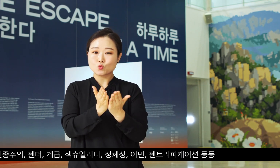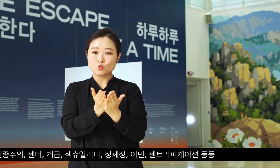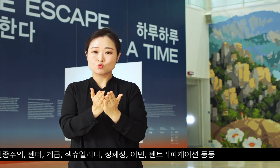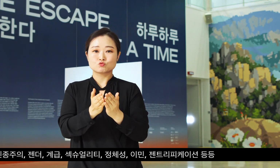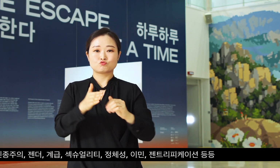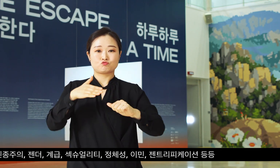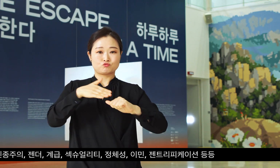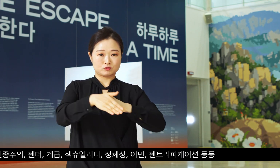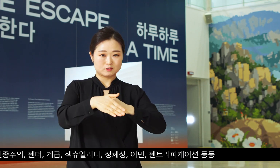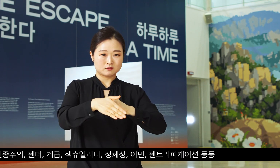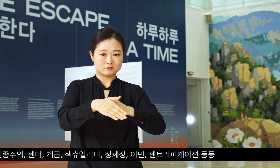젠더,